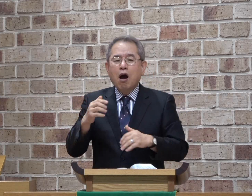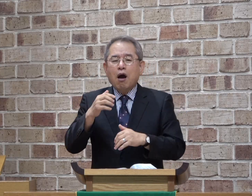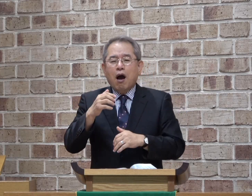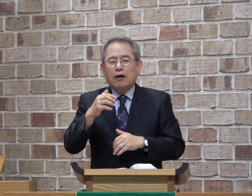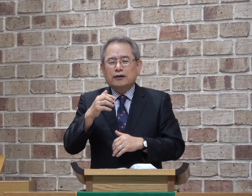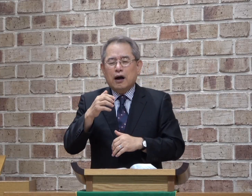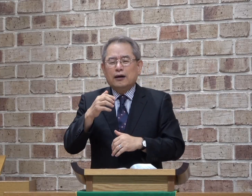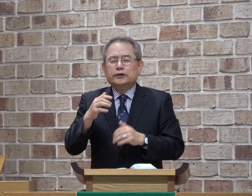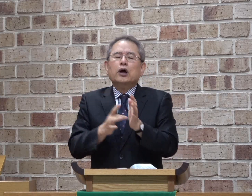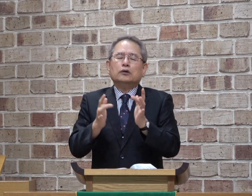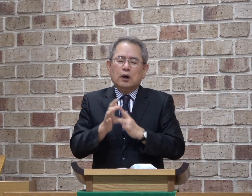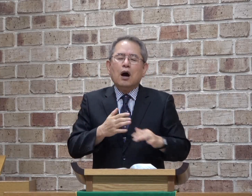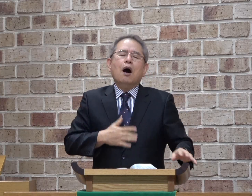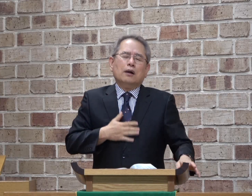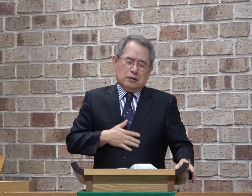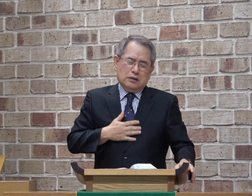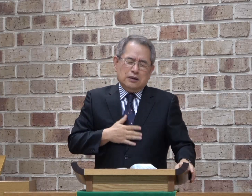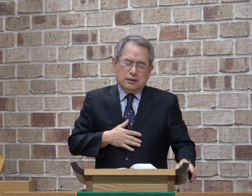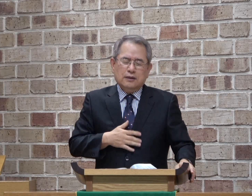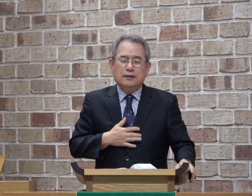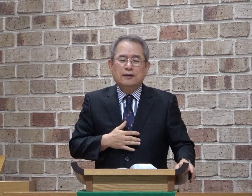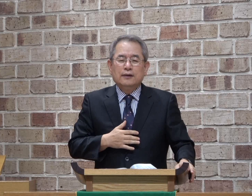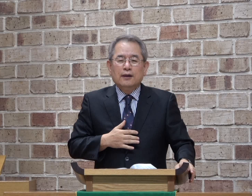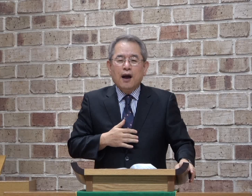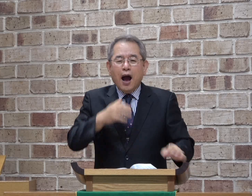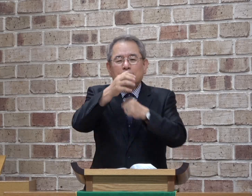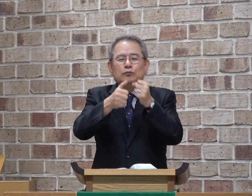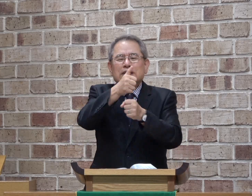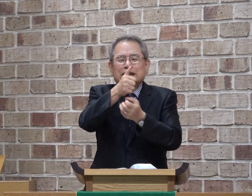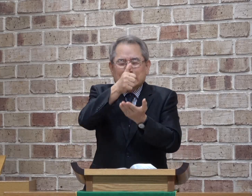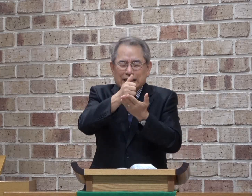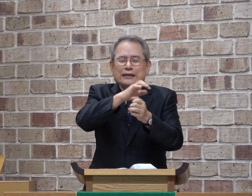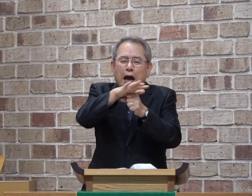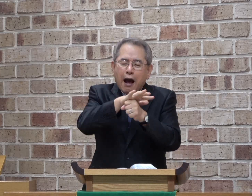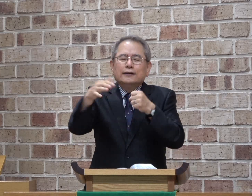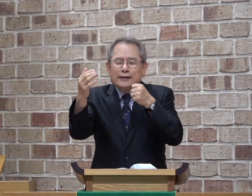모든 사람이 그렇게 죄를 지었을 때 예수님은 아십니다.